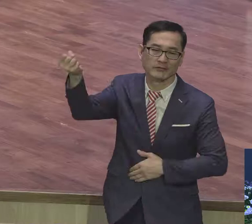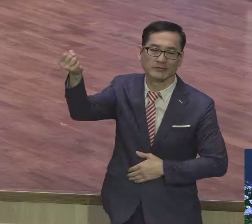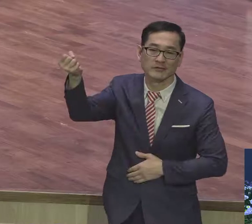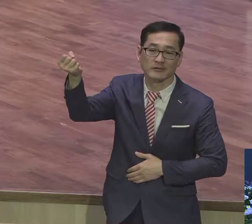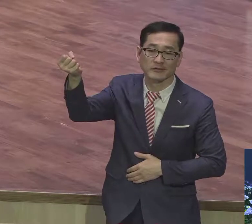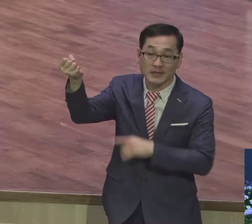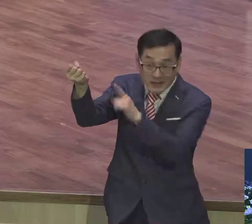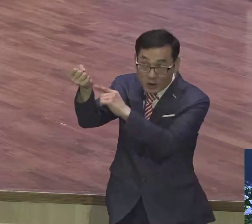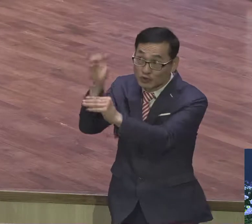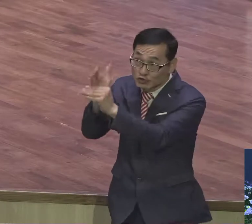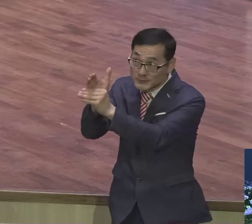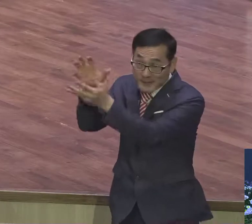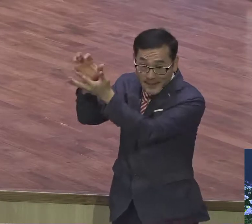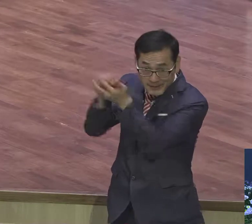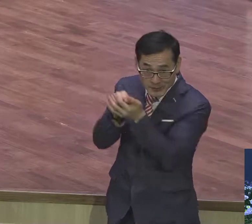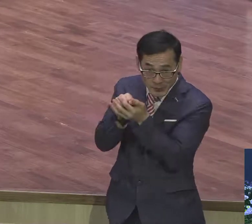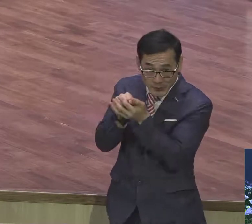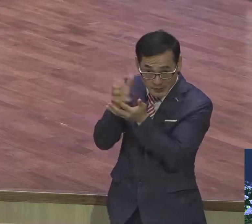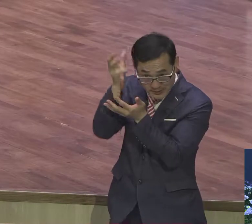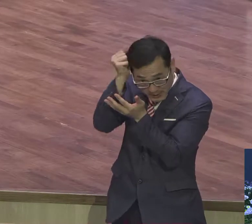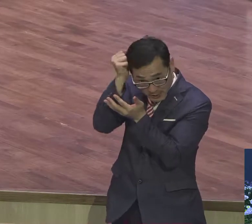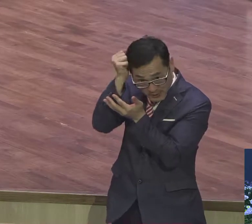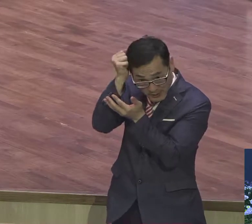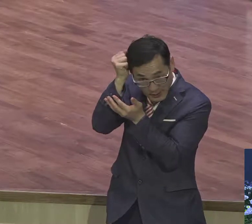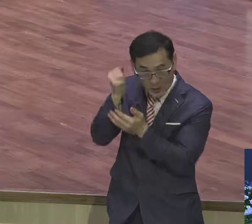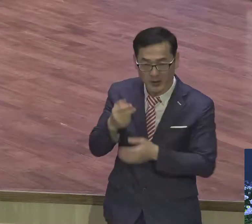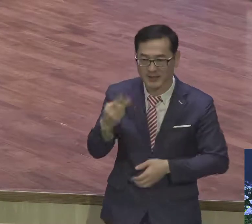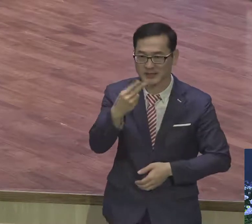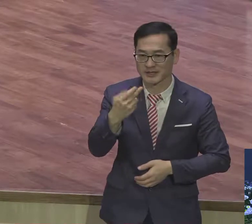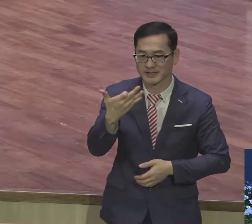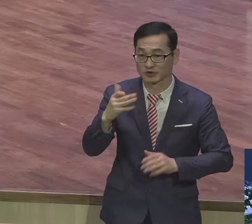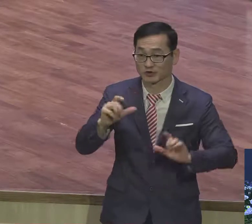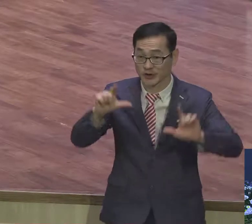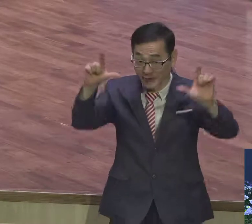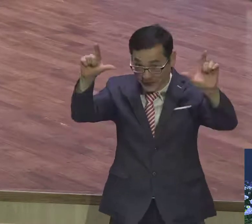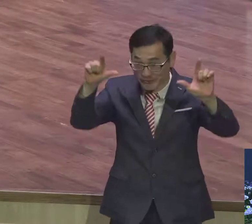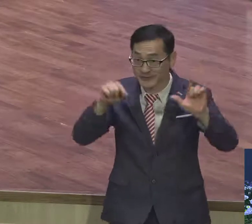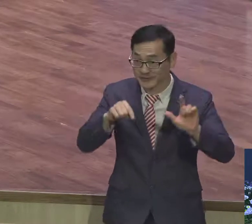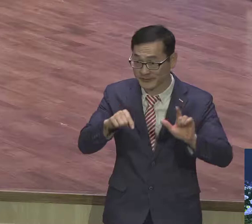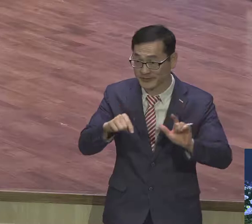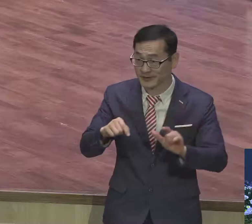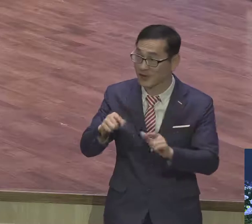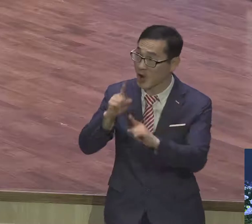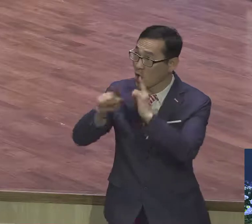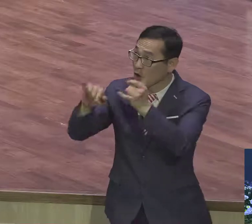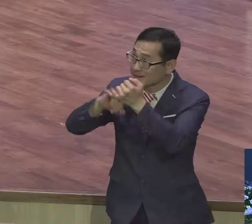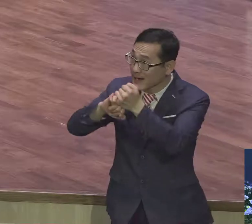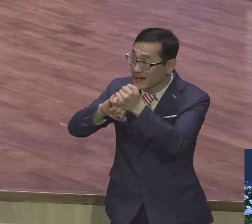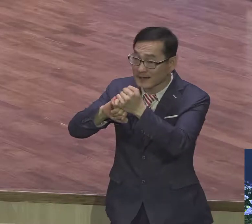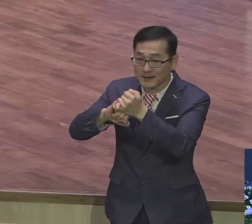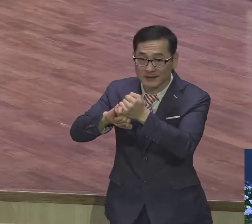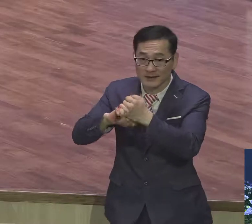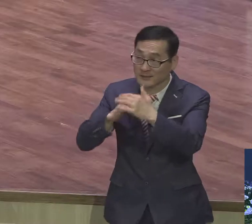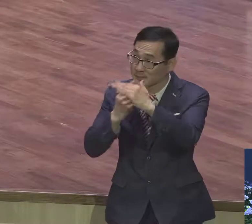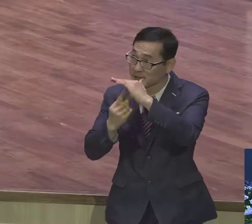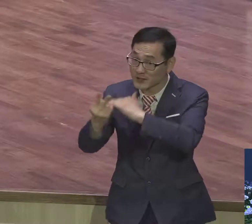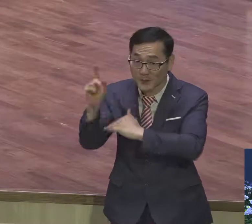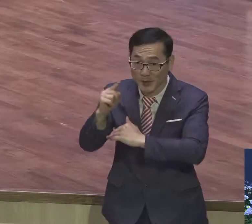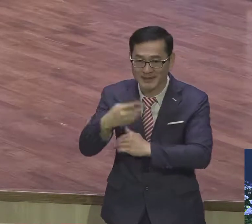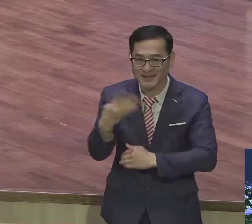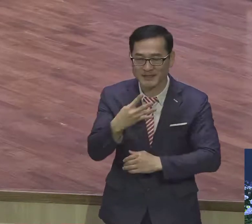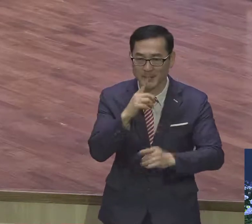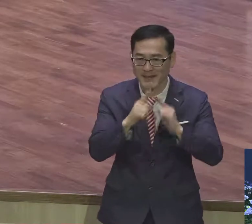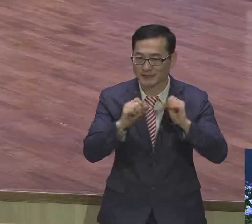이런 영적 중심을 가지고 2019년 우리에게 주신 은약적 비전인 사천 말씀 운동과